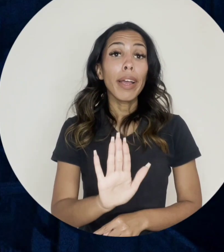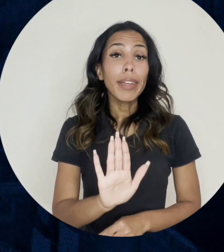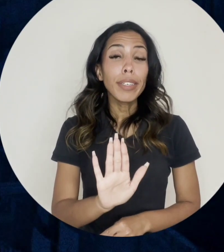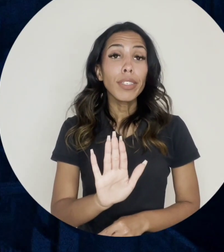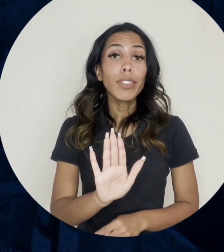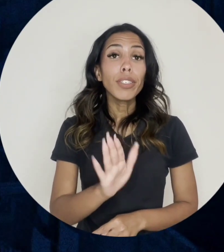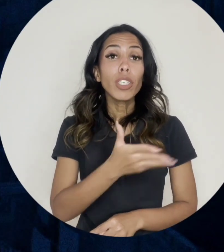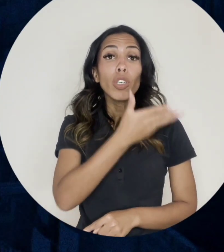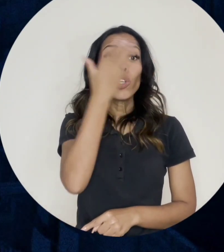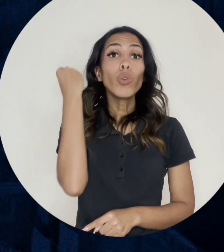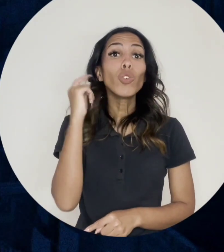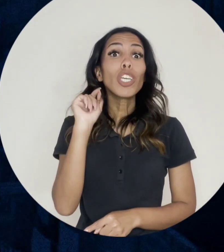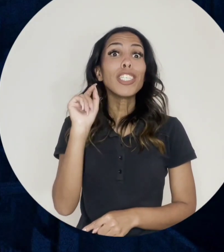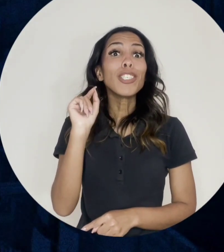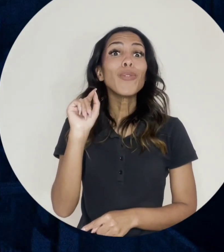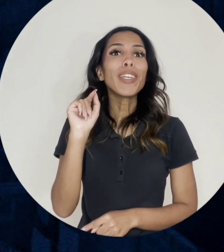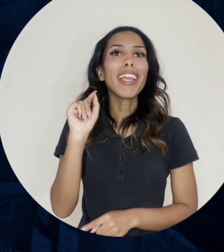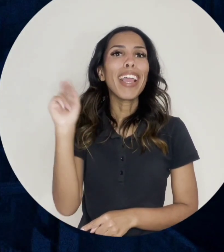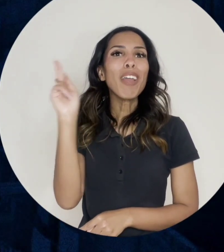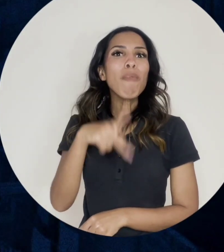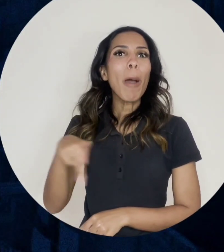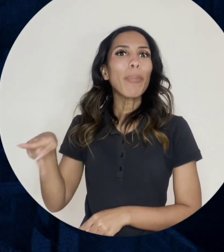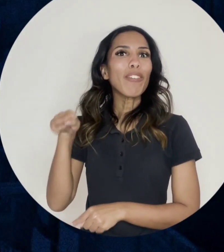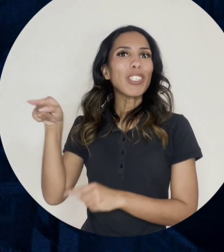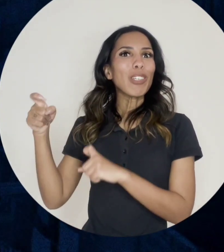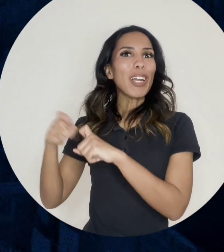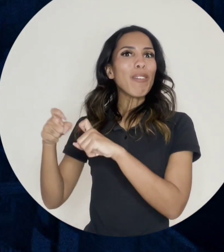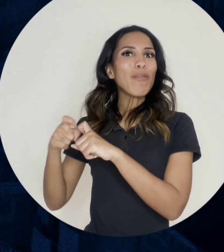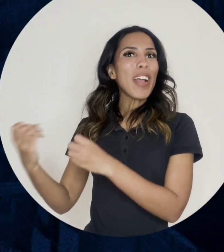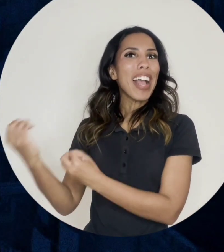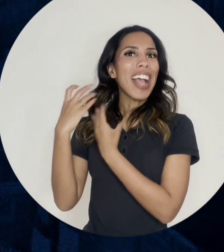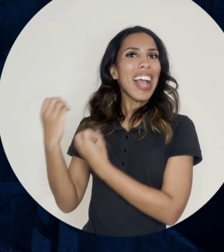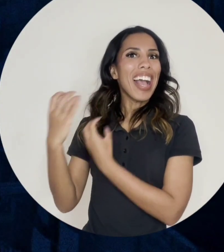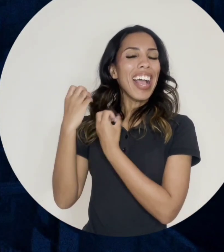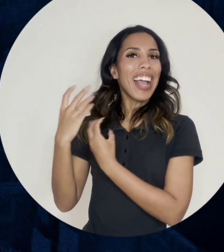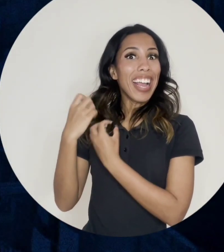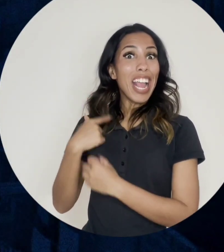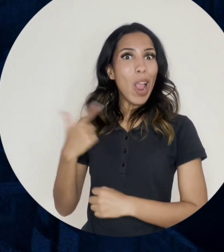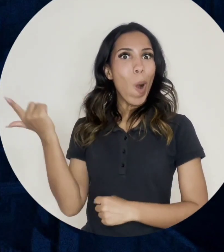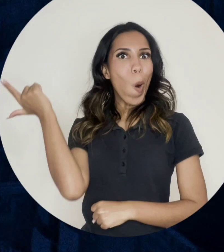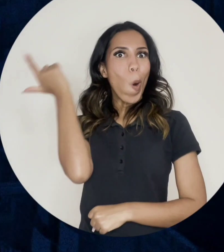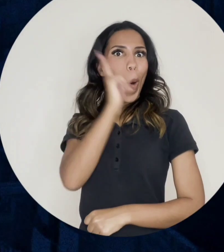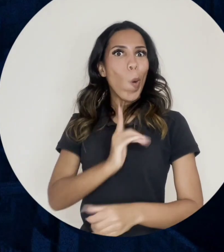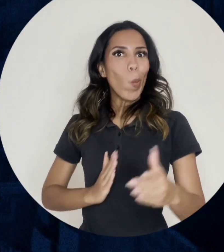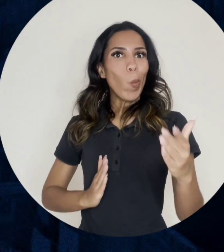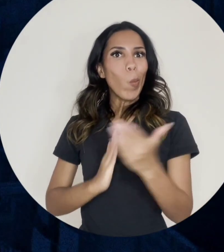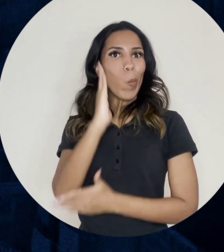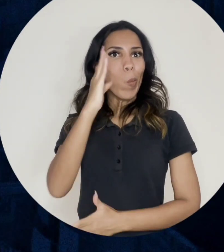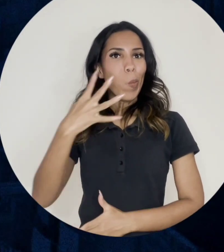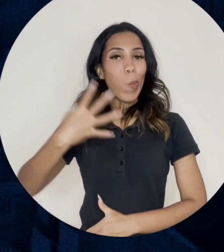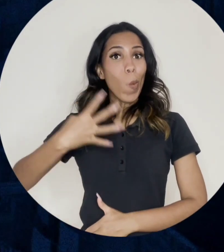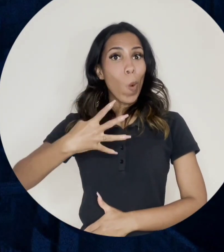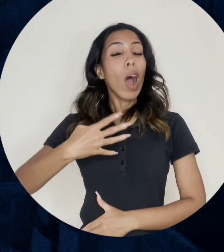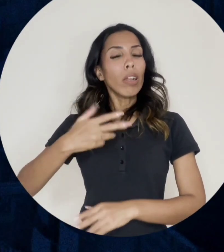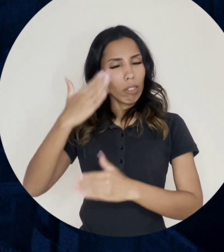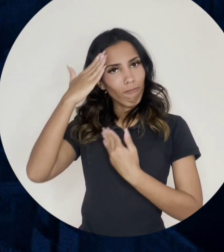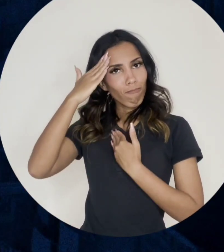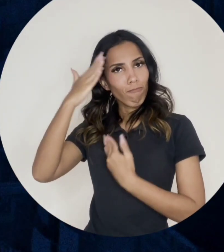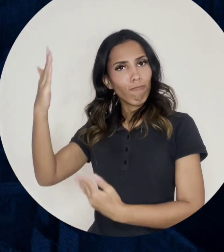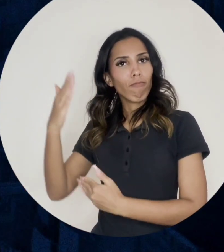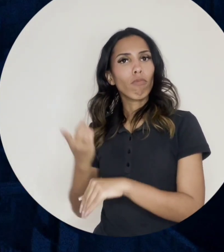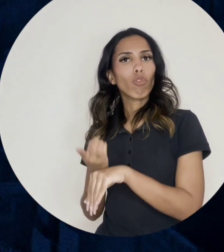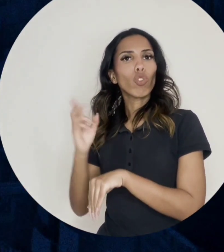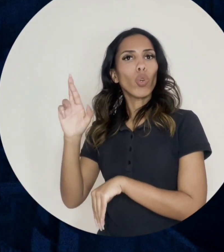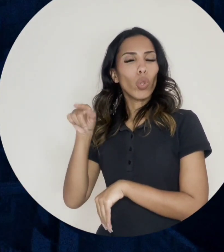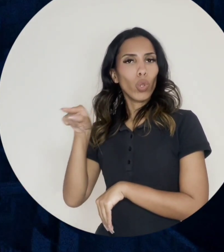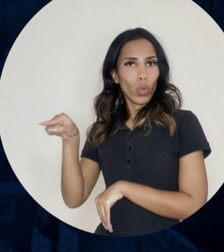tendo uma professora mestra, né? Eu fui a 4ª colocada, mas graças à doutora Margarete,